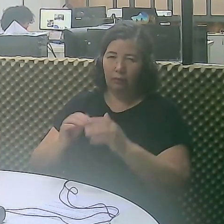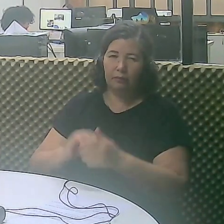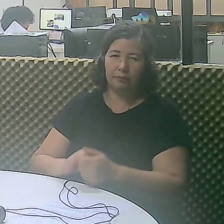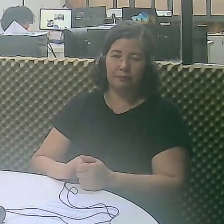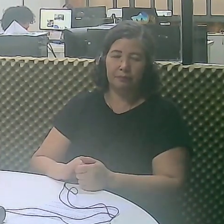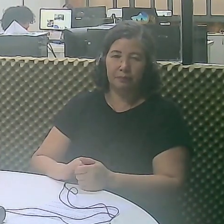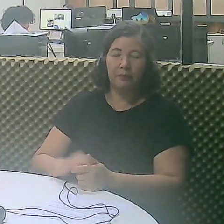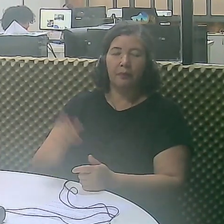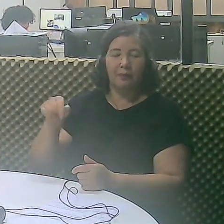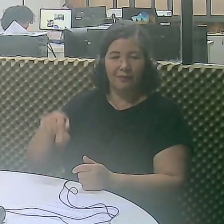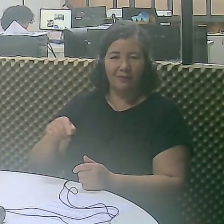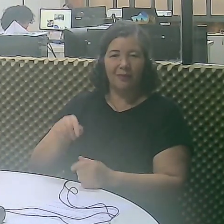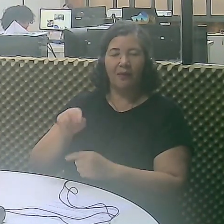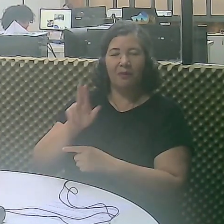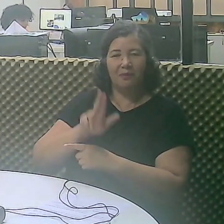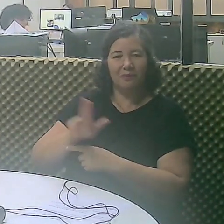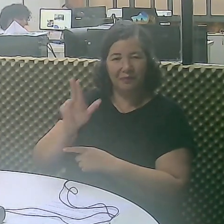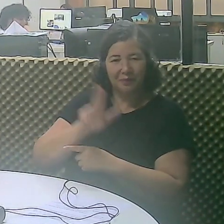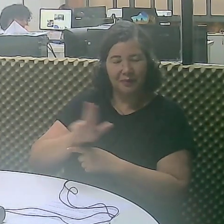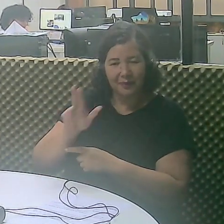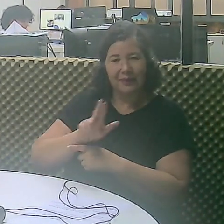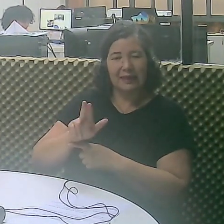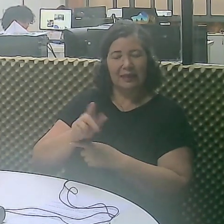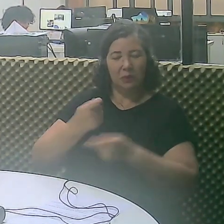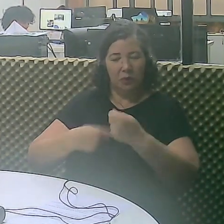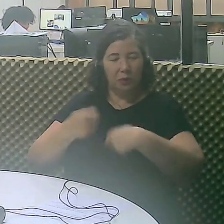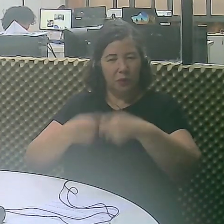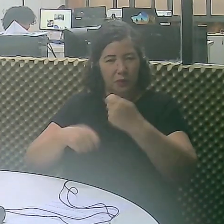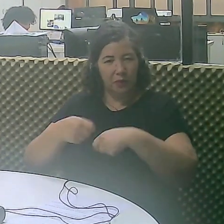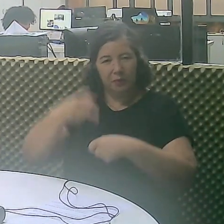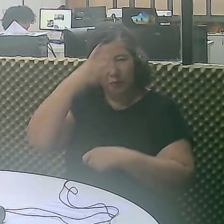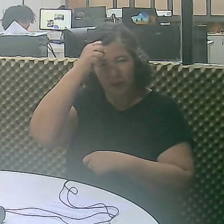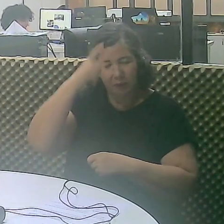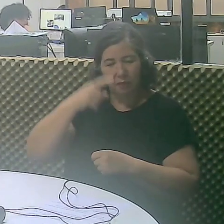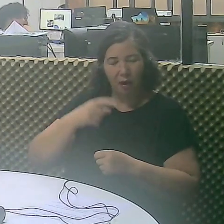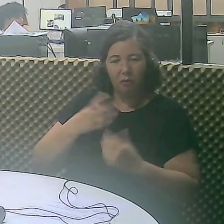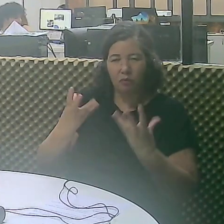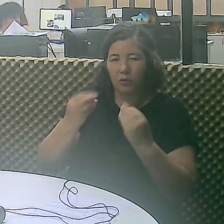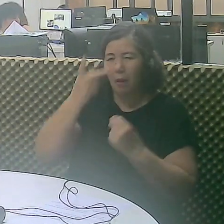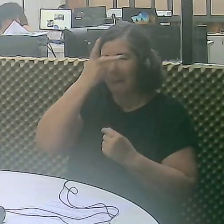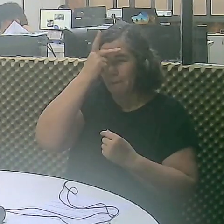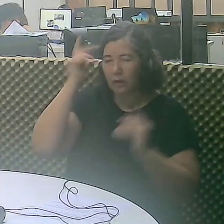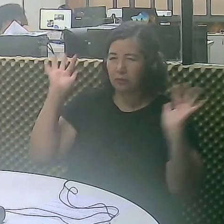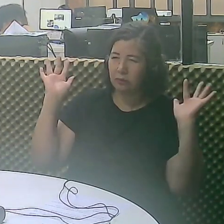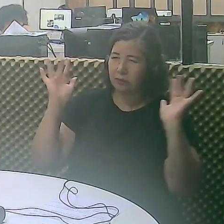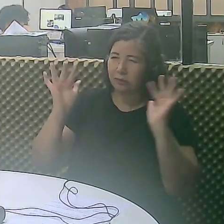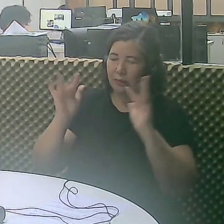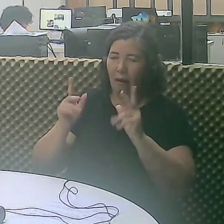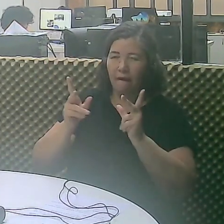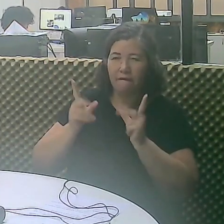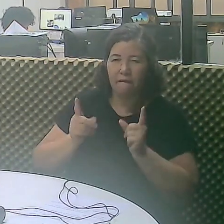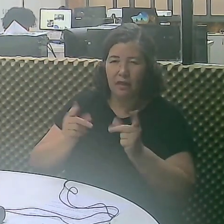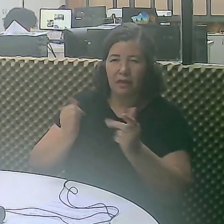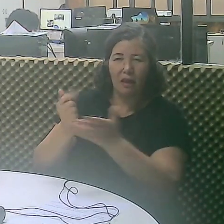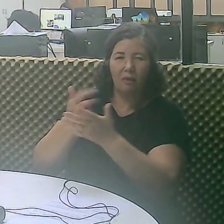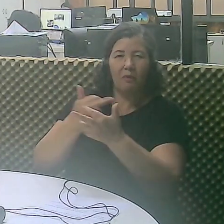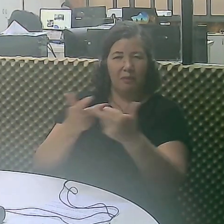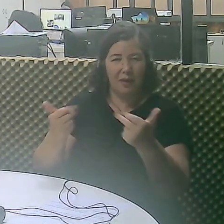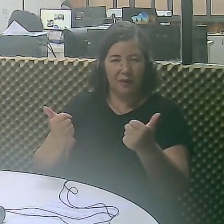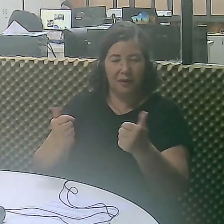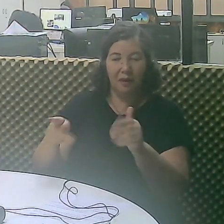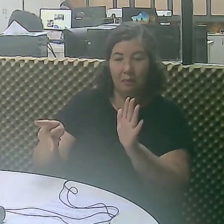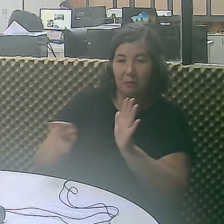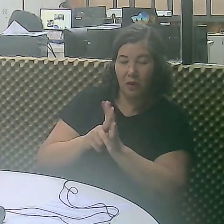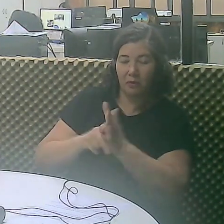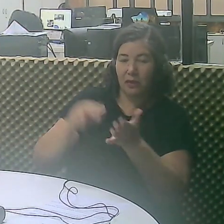O mercado municipal recebeu centenas de pessoas neste último domingo durante o Mercado de Pulgas. Promovido pela Secretaria Municipal